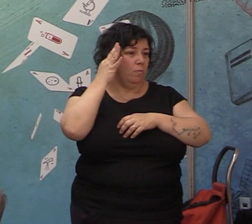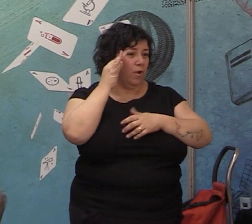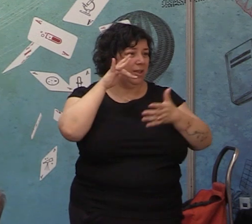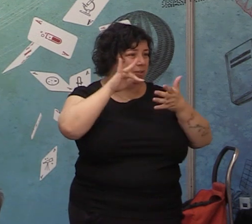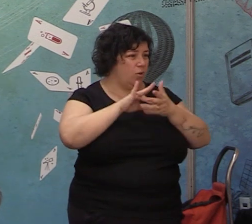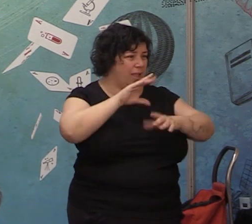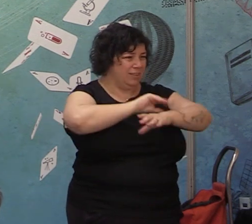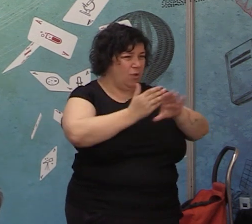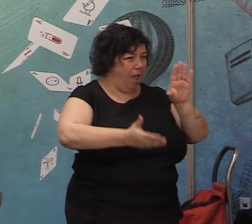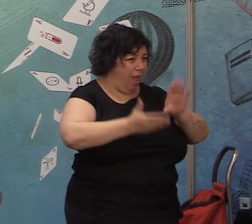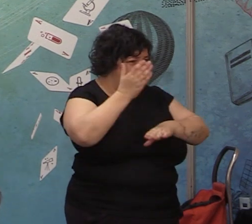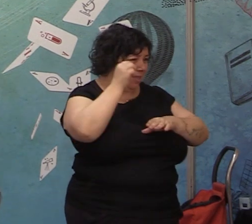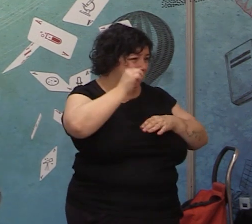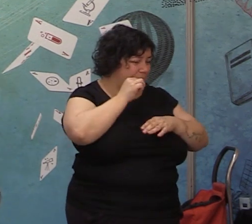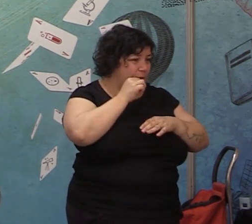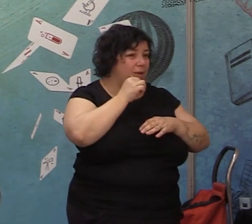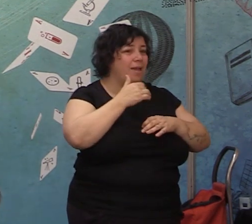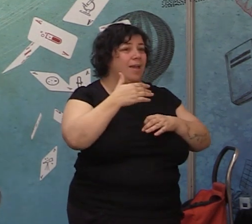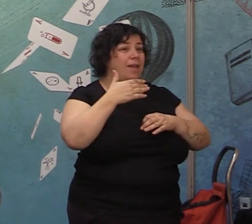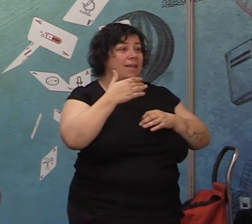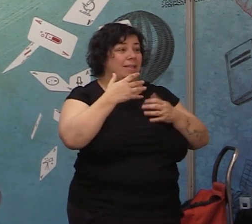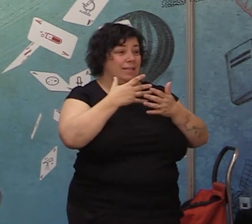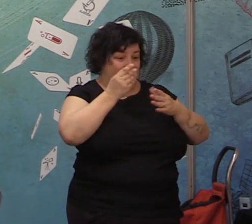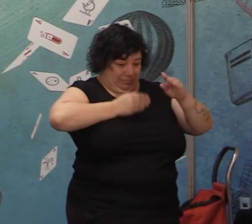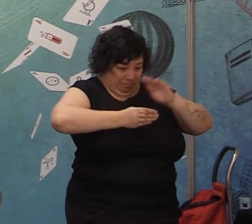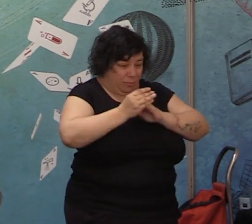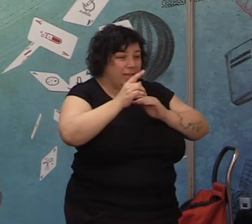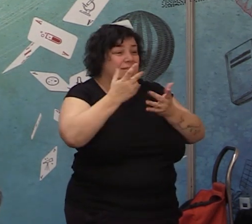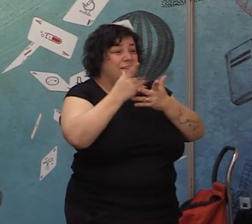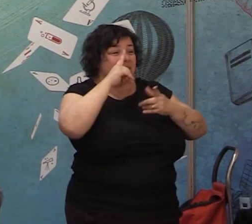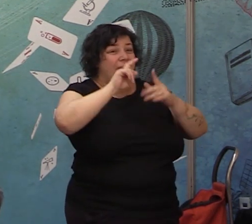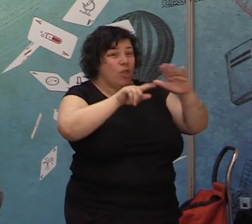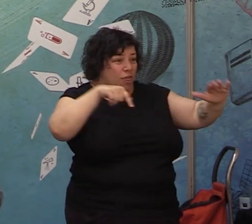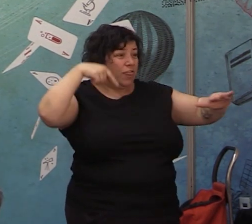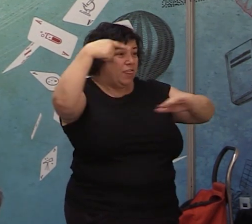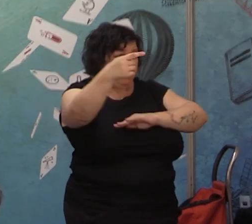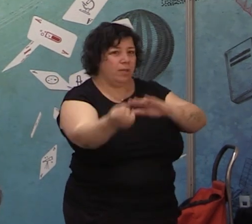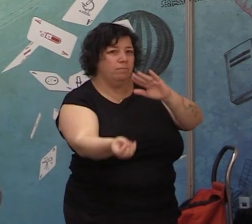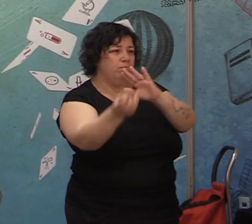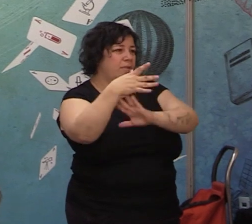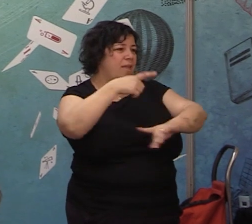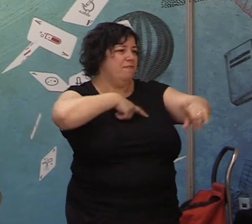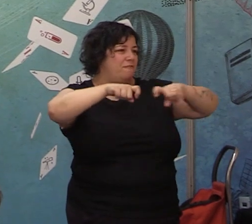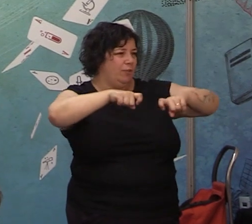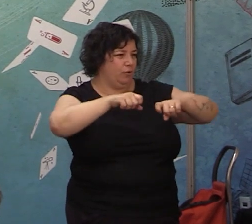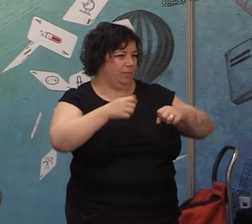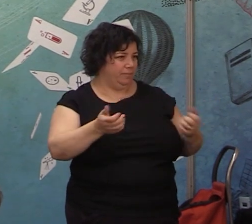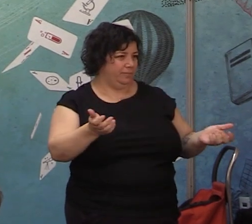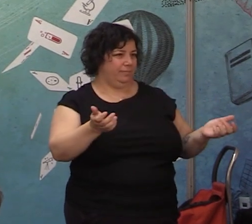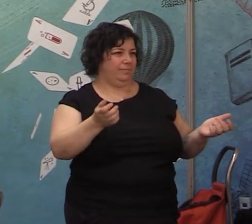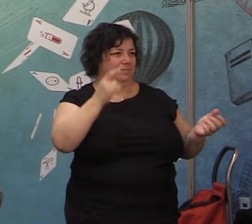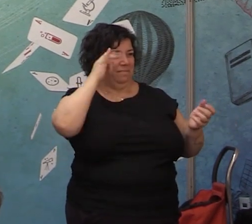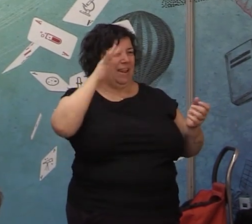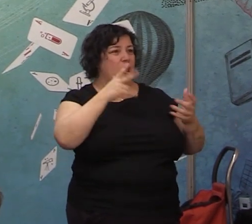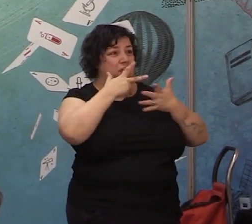tenido preeclampsia, a los 17 años de haber tenido el bebé, debutaron con su infarto. Imaginad,